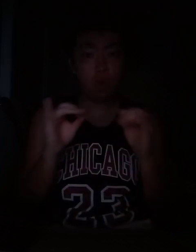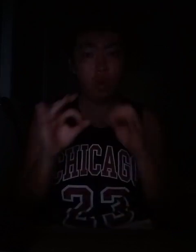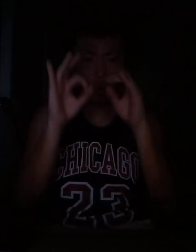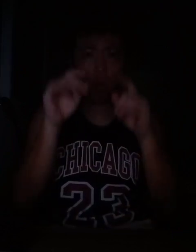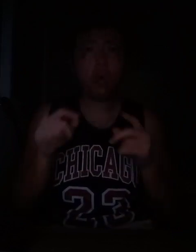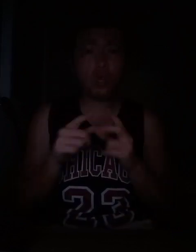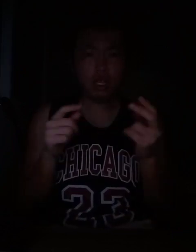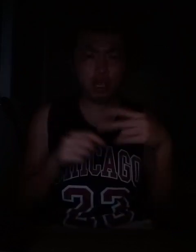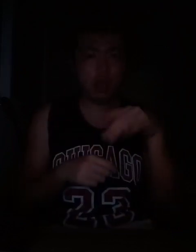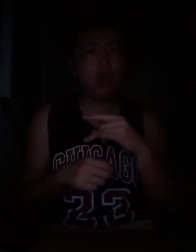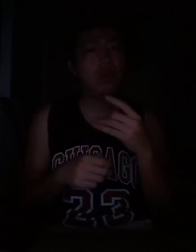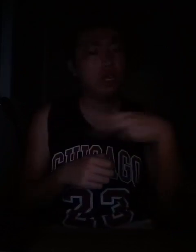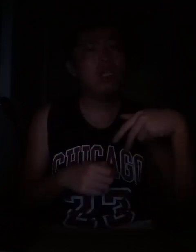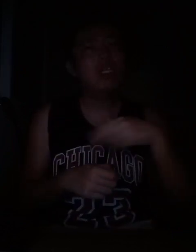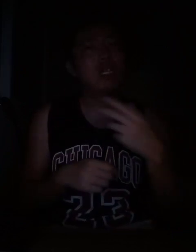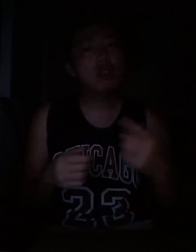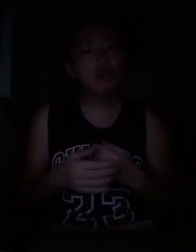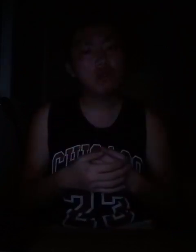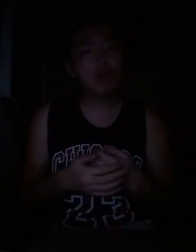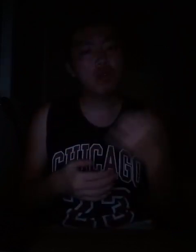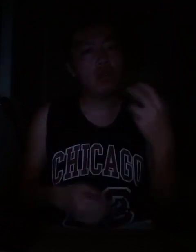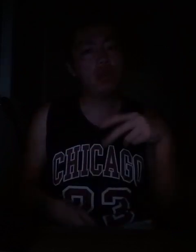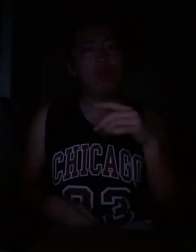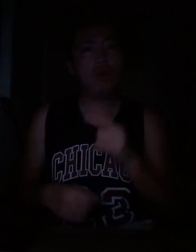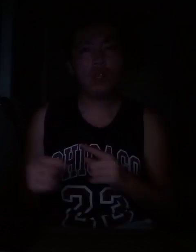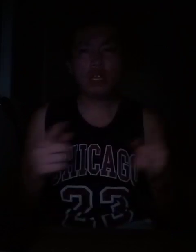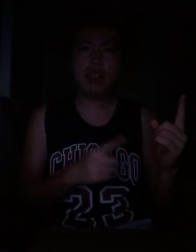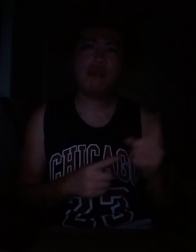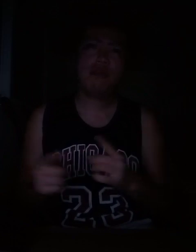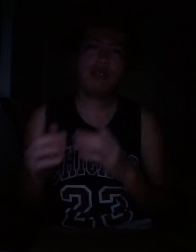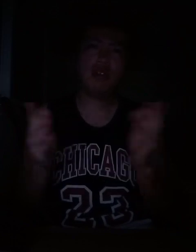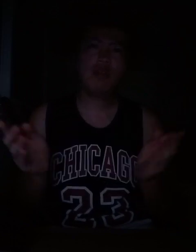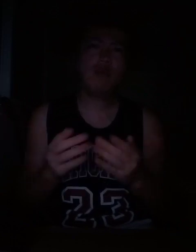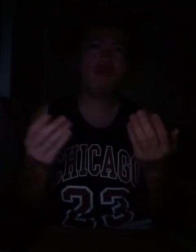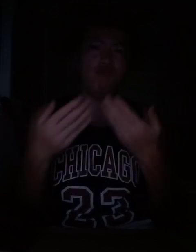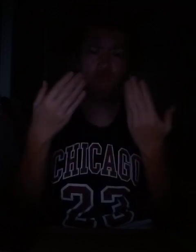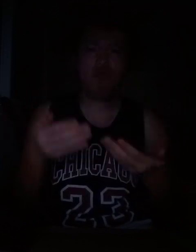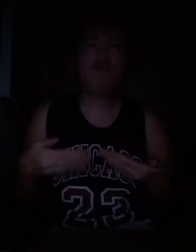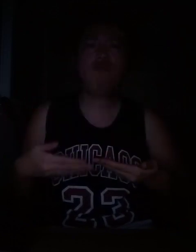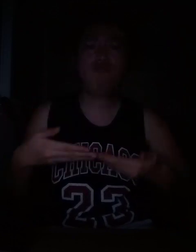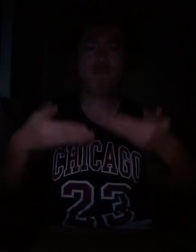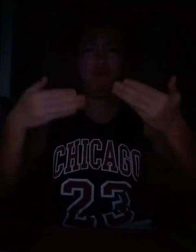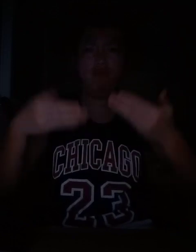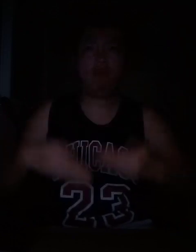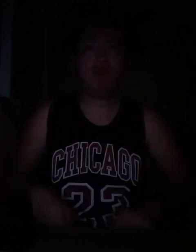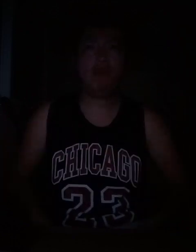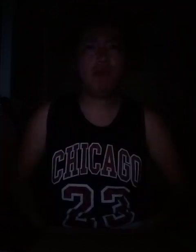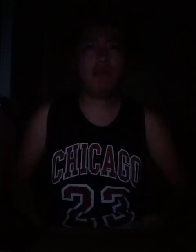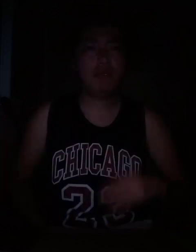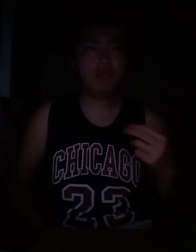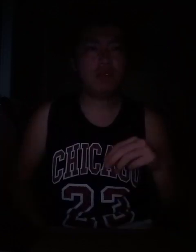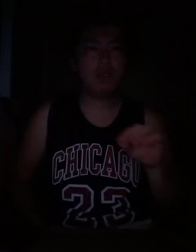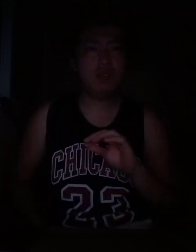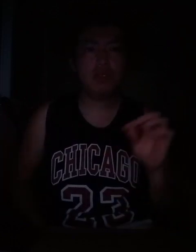바랐던 원로 대원들의 표정에는 복잡한 심경이 묻어났습니다. 결국은 중간에 이렇게